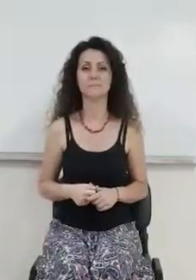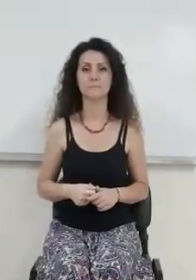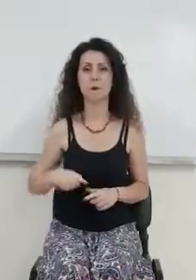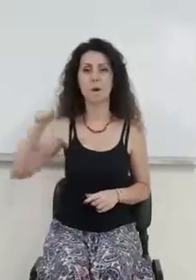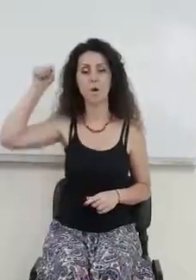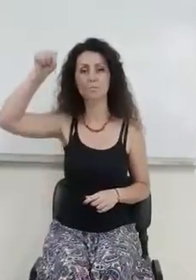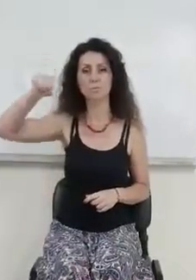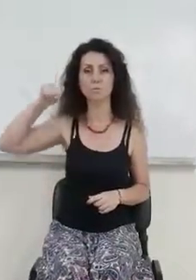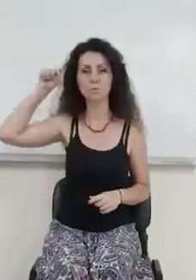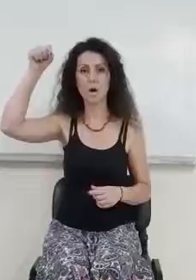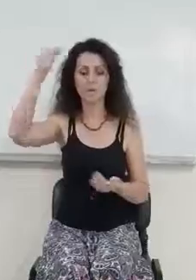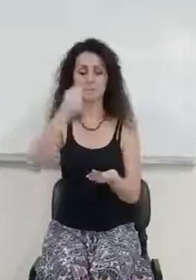Muhtar,